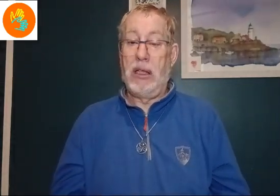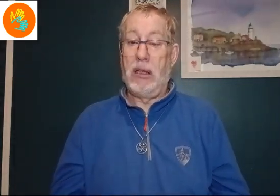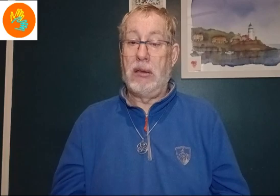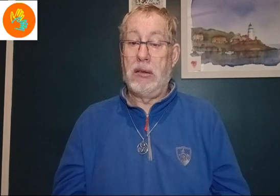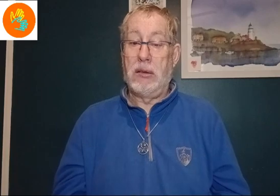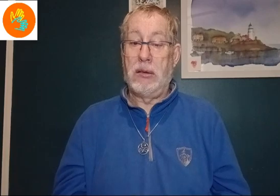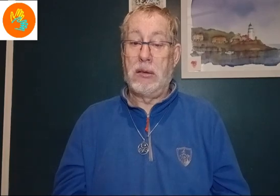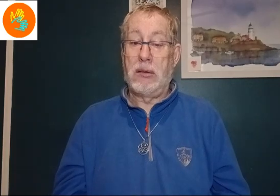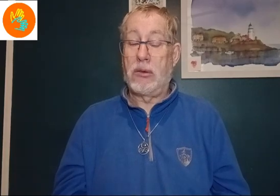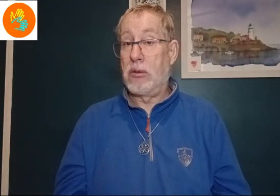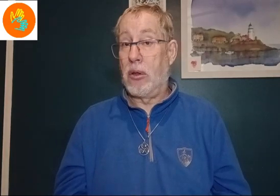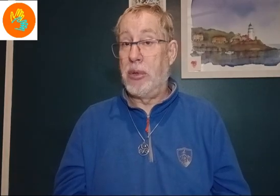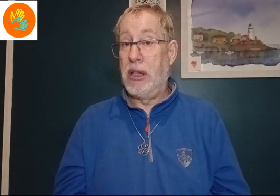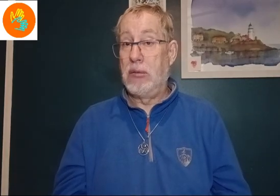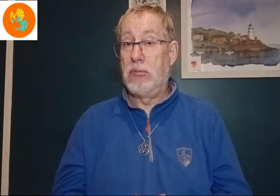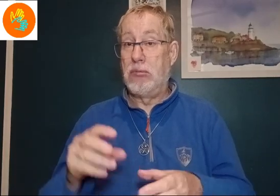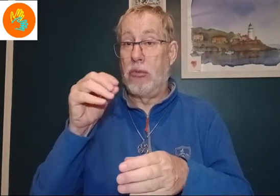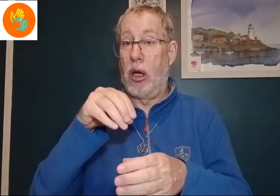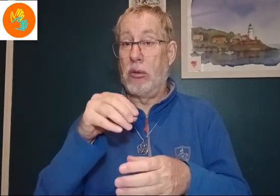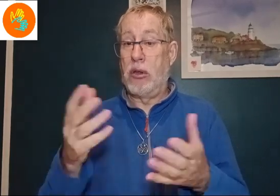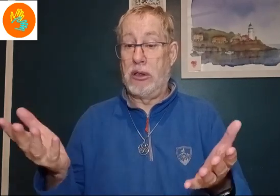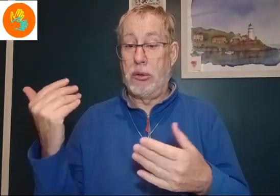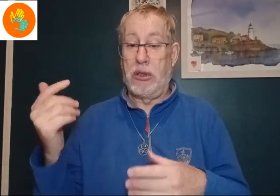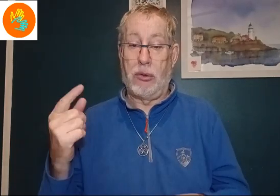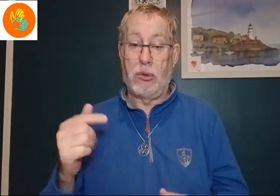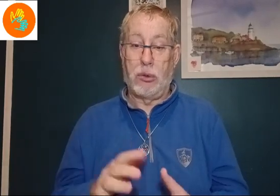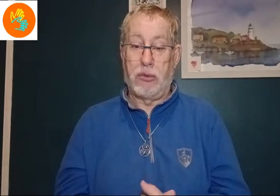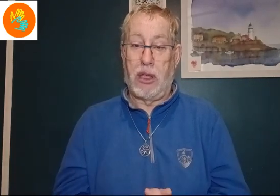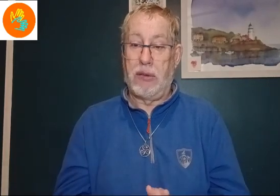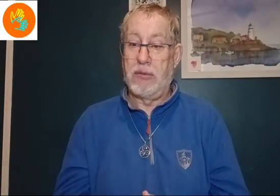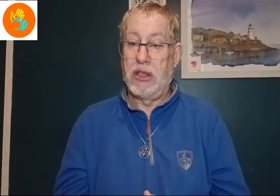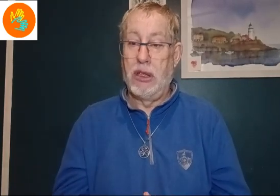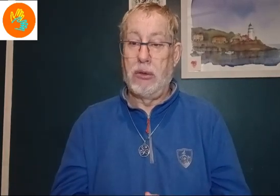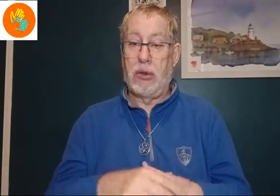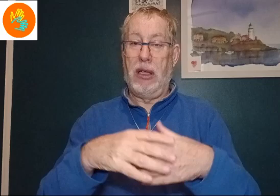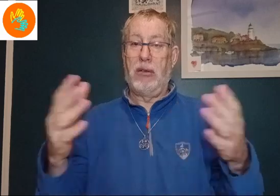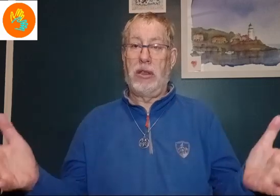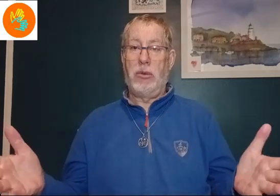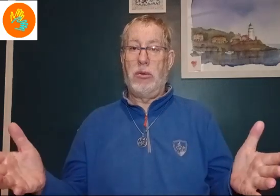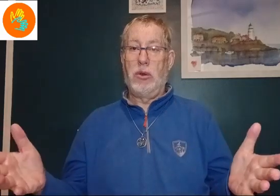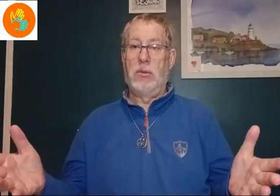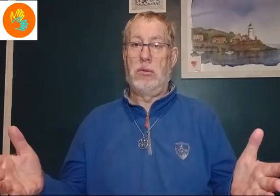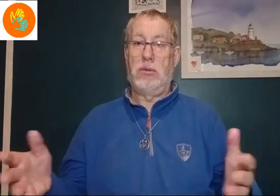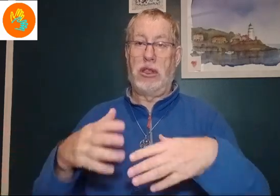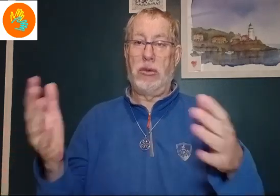Et trempé, voilà, on l'a dit juste avant, toujours. Voilà. Donc là, on a tous les mots, on a tous les